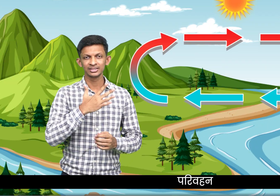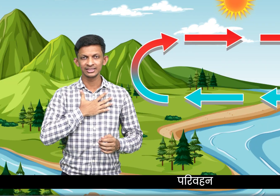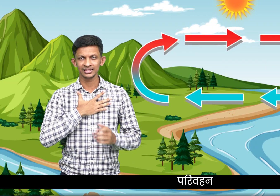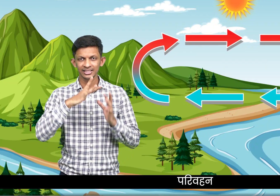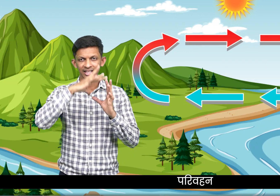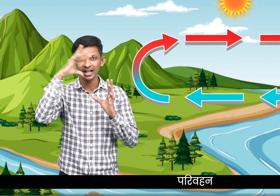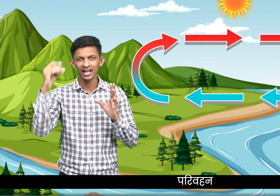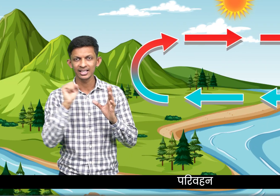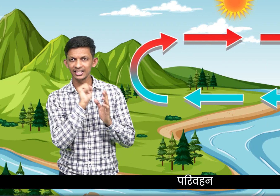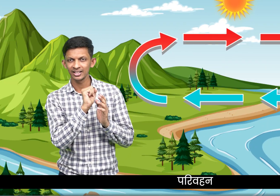परिवहन।